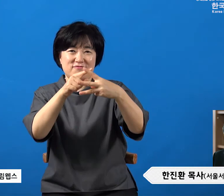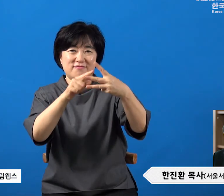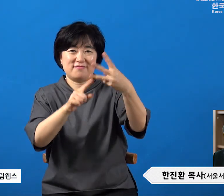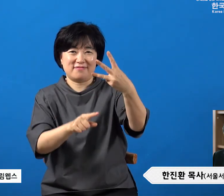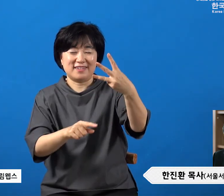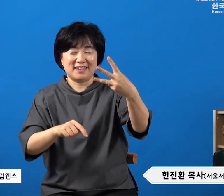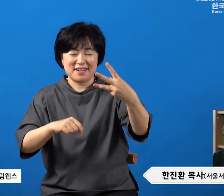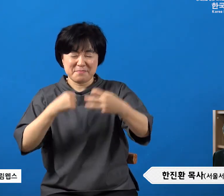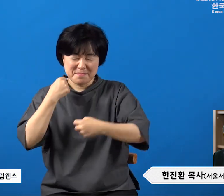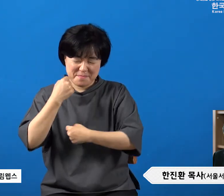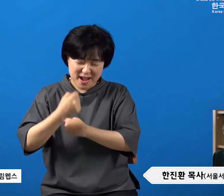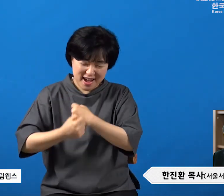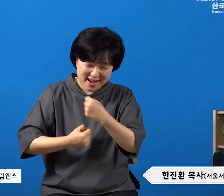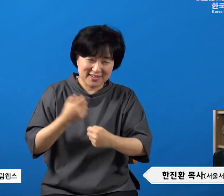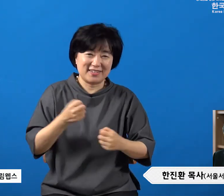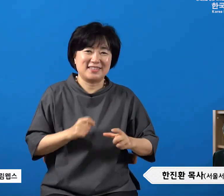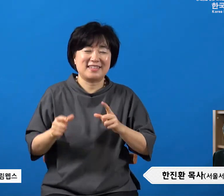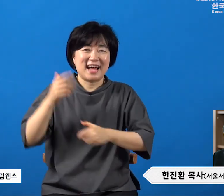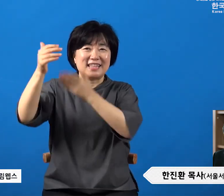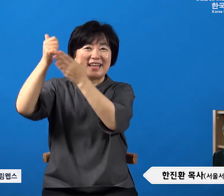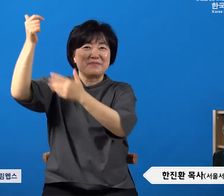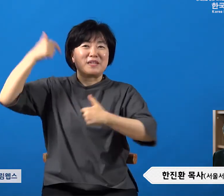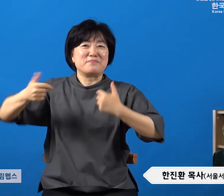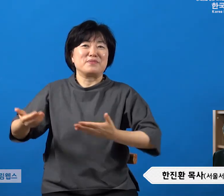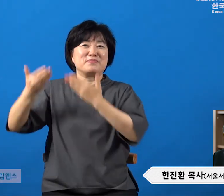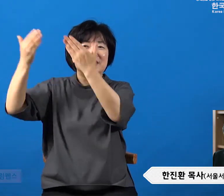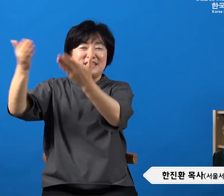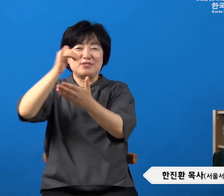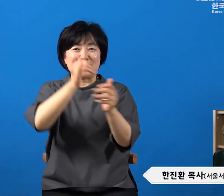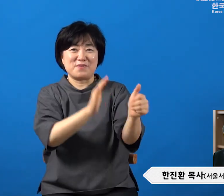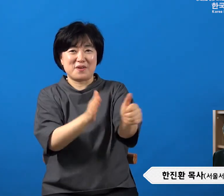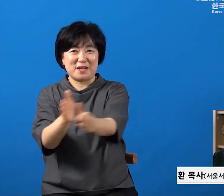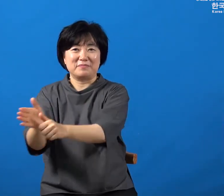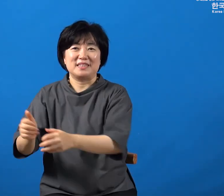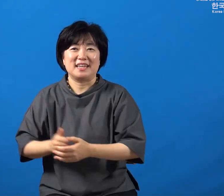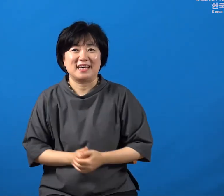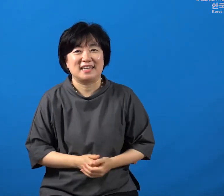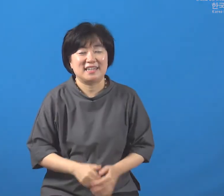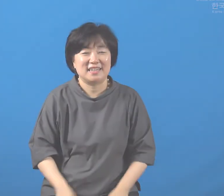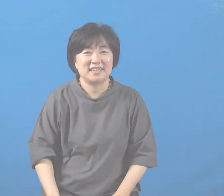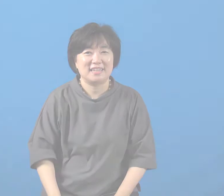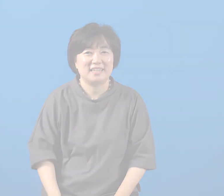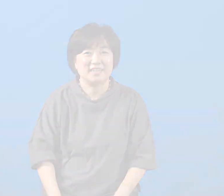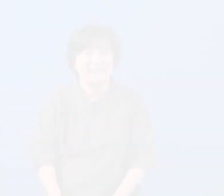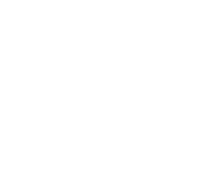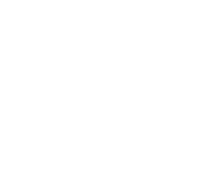누려서 하나님의 기쁨이 되는 우리 모두의 삶이 되시기를 간절히 소원합니다.